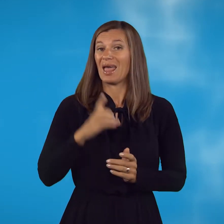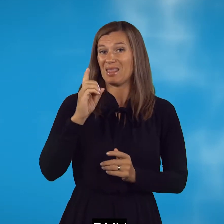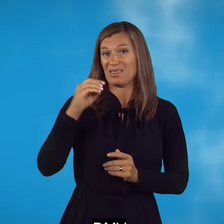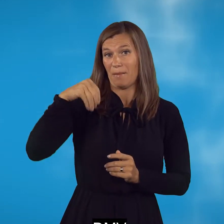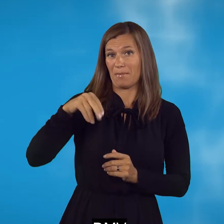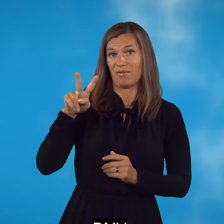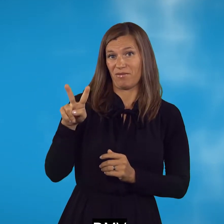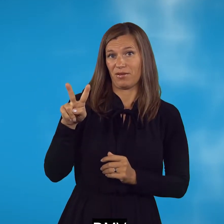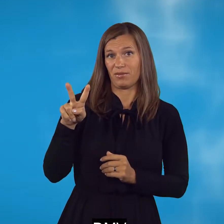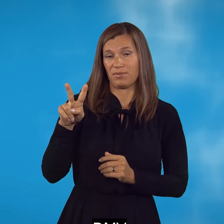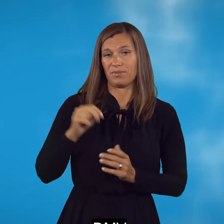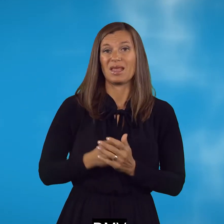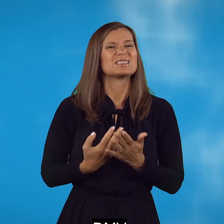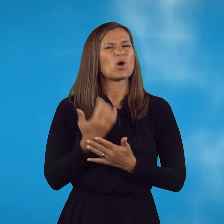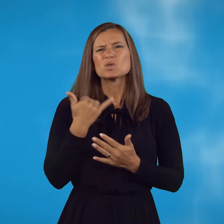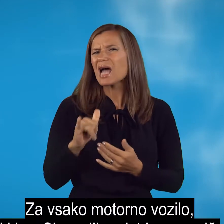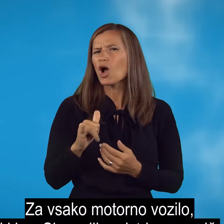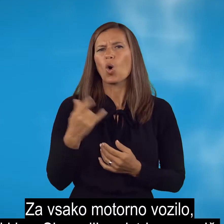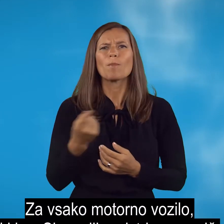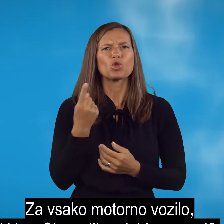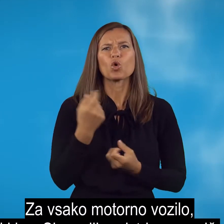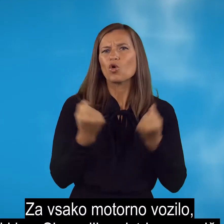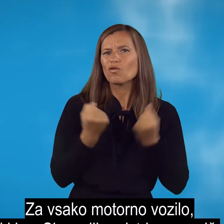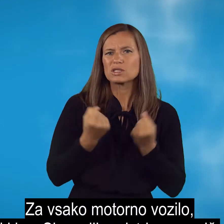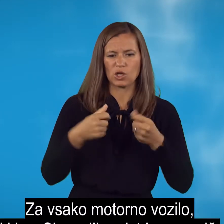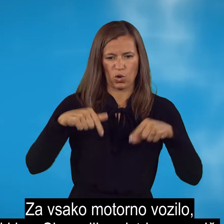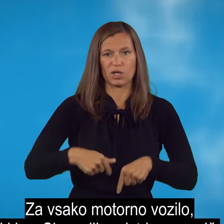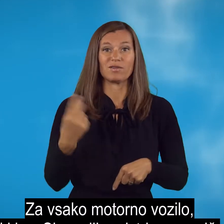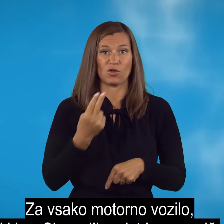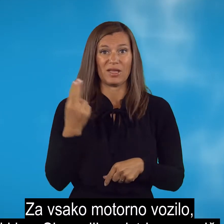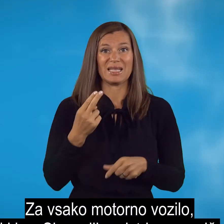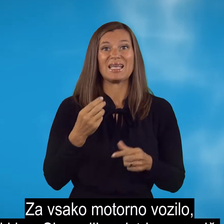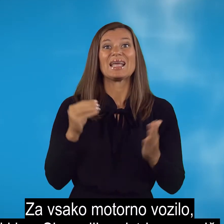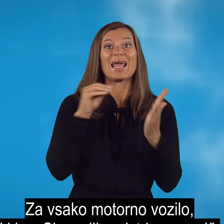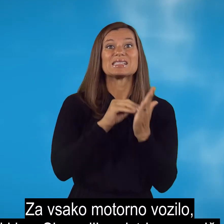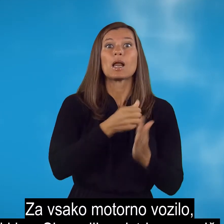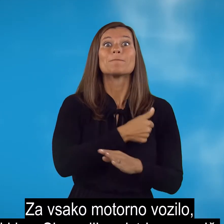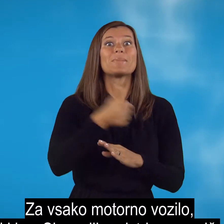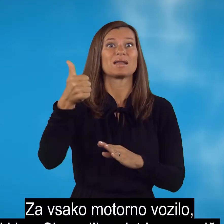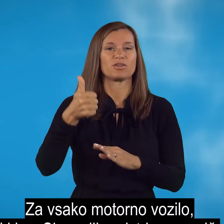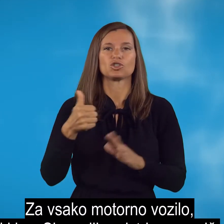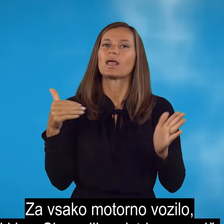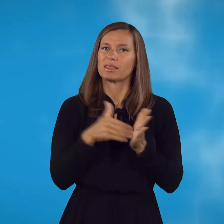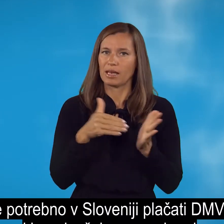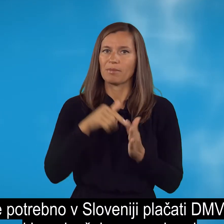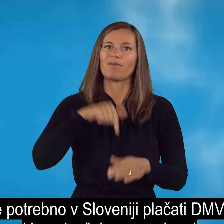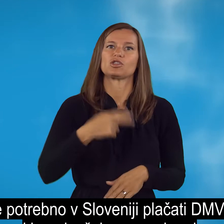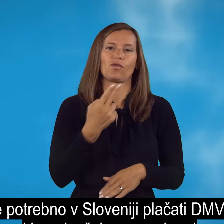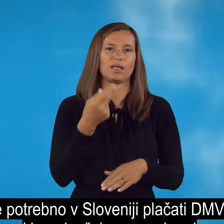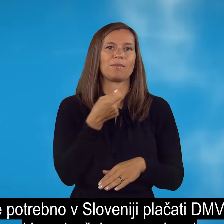DMV. Za vsako motorno vozilo, ki je v Sloveniji registrirano prvič, je potrebno v Sloveniji